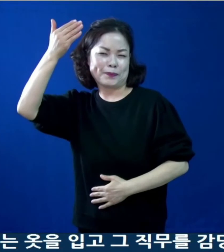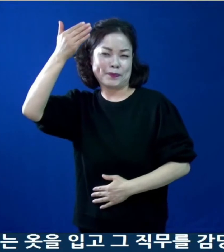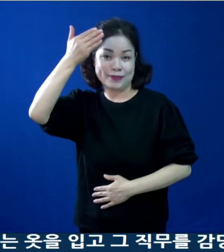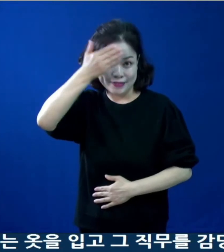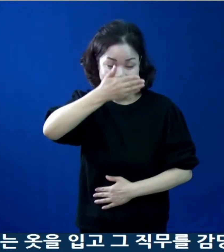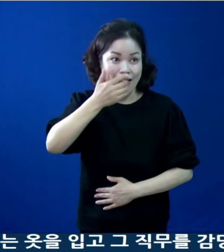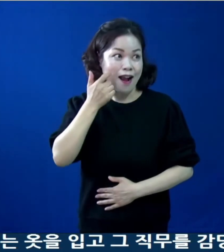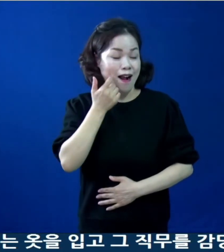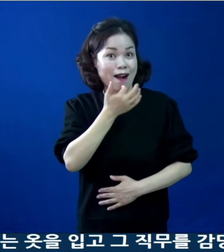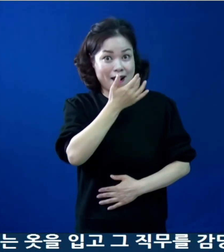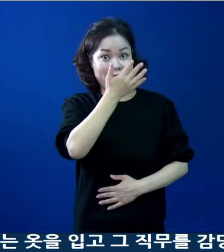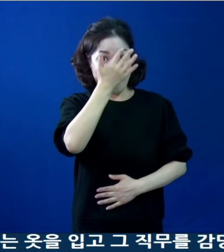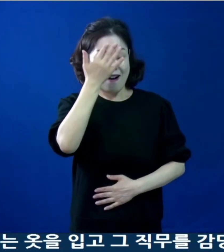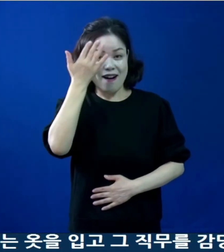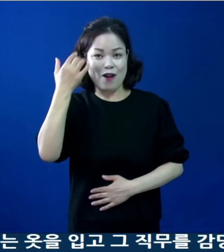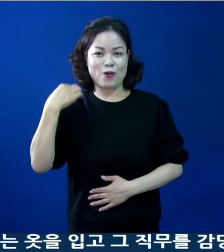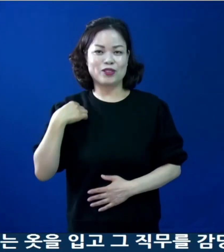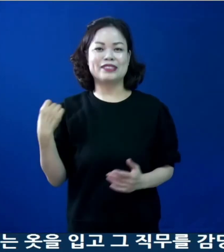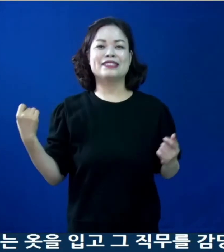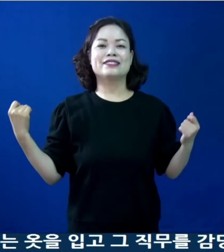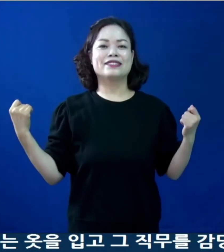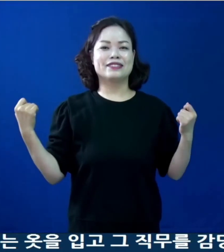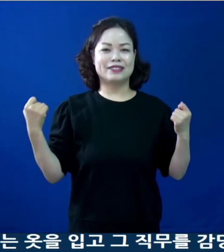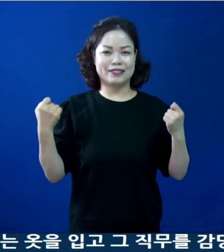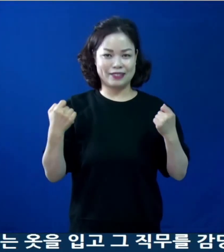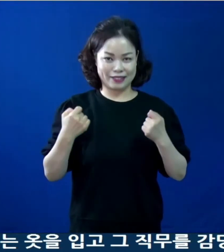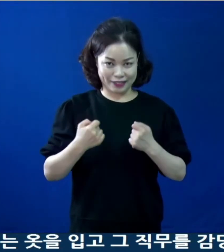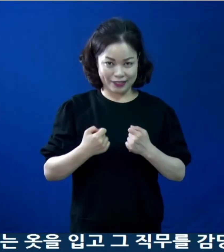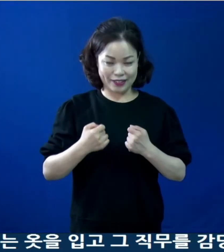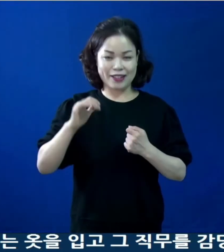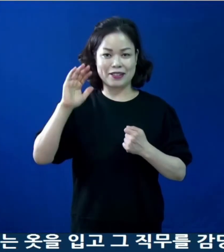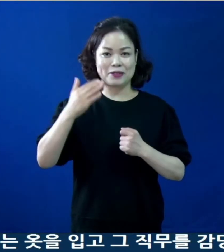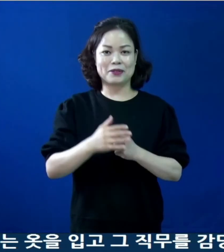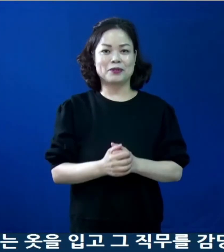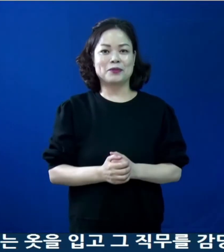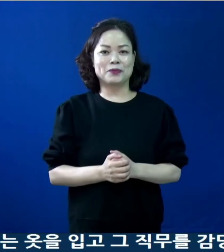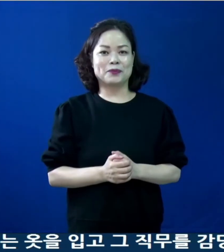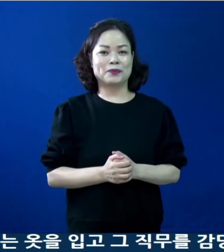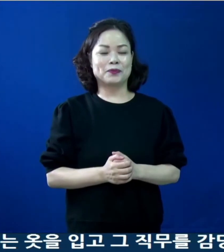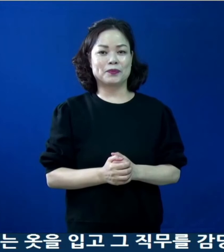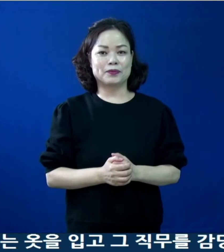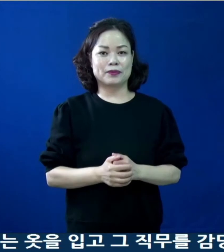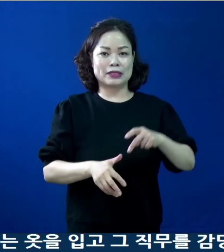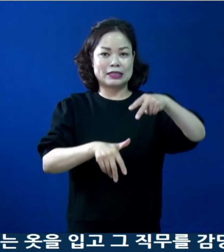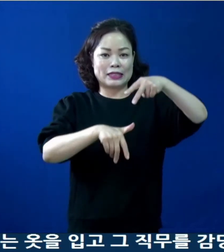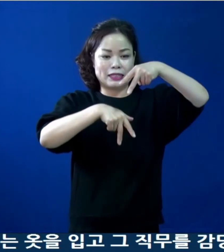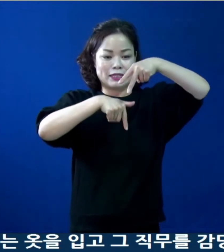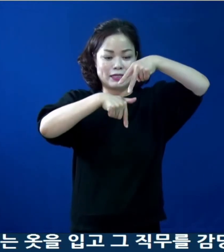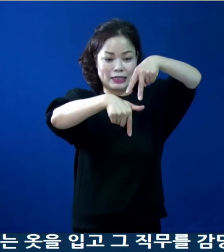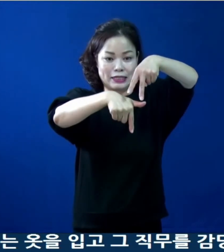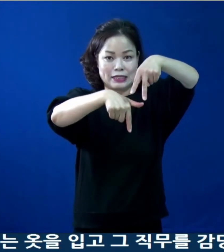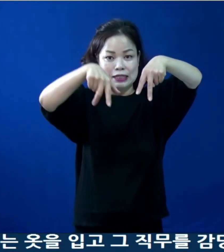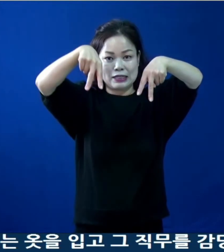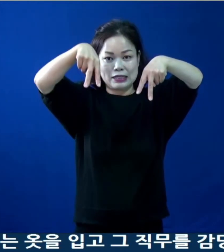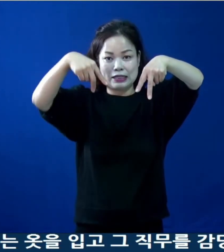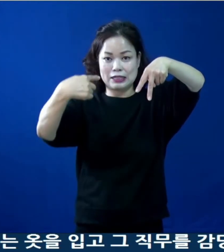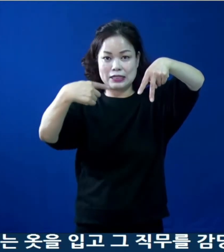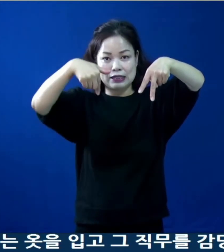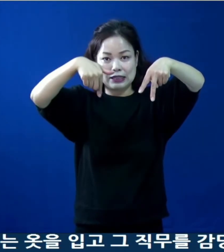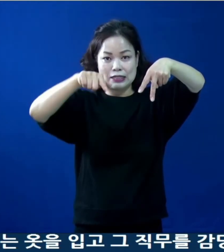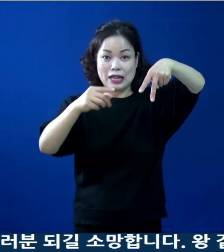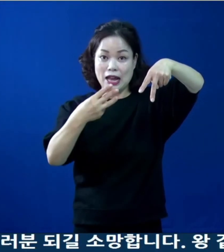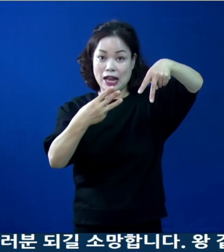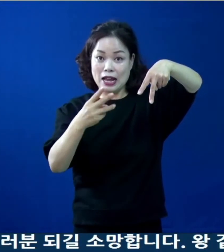깨끗하고 아름다운 옷을 입을 수 있게 되는 것이죠. 스가랴, 구약성경 스가랴 3장에